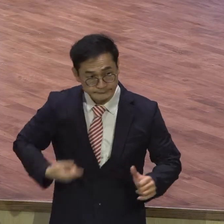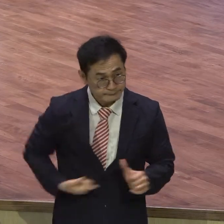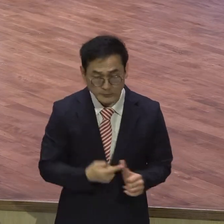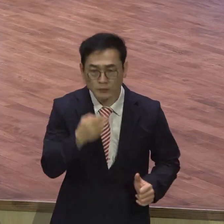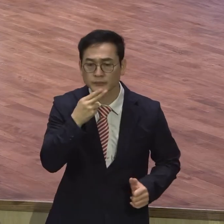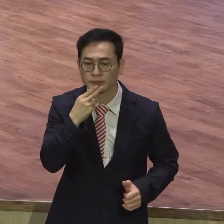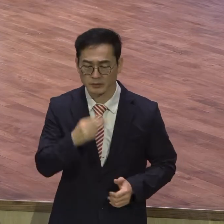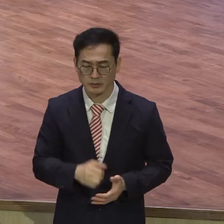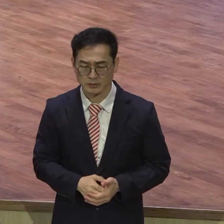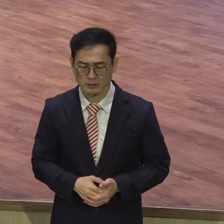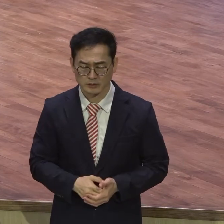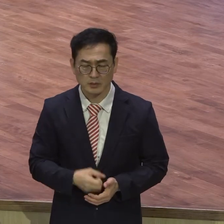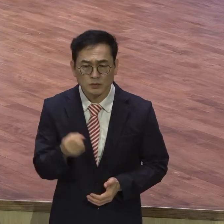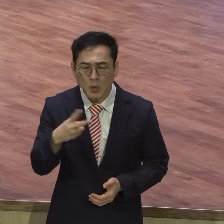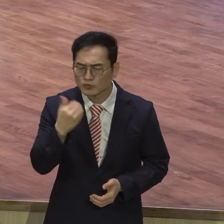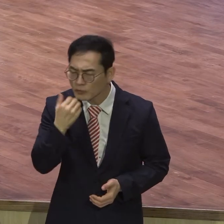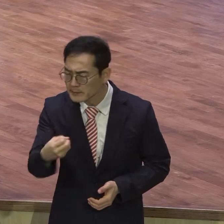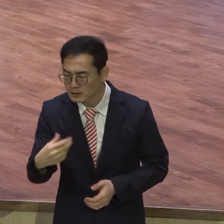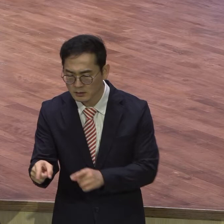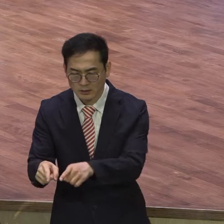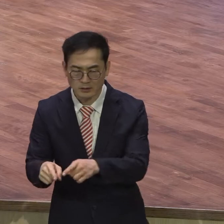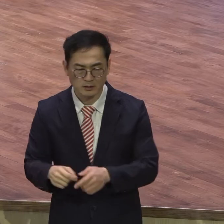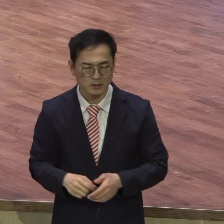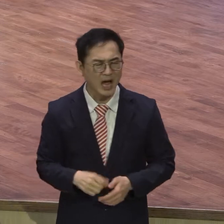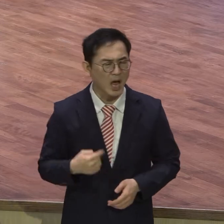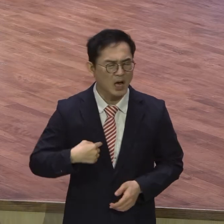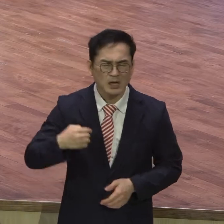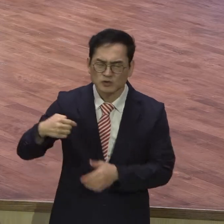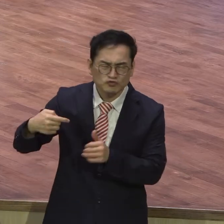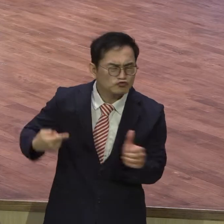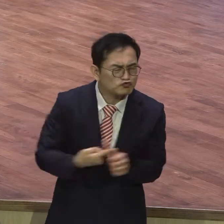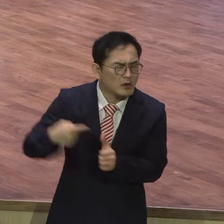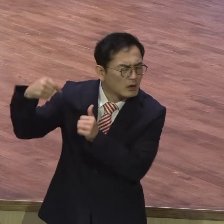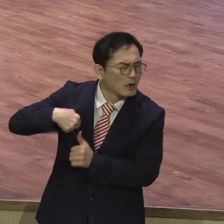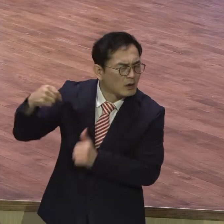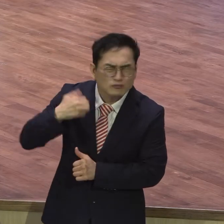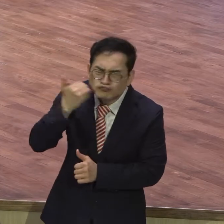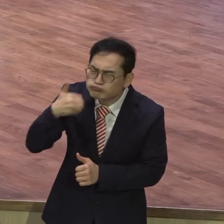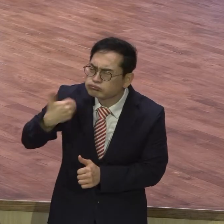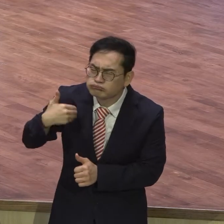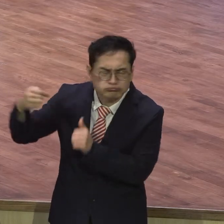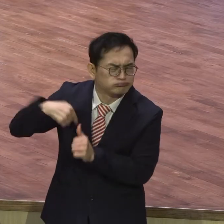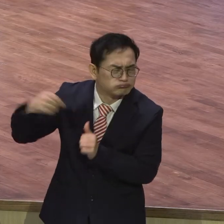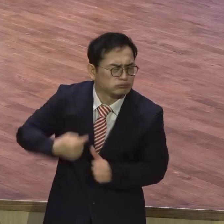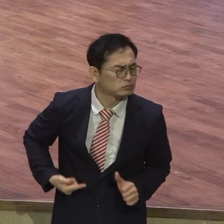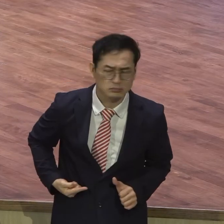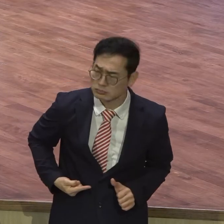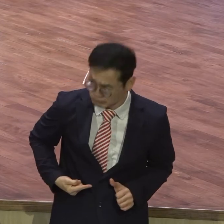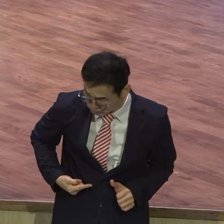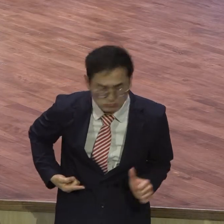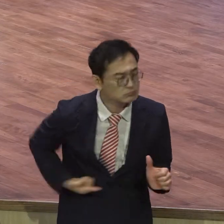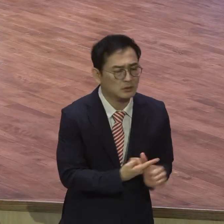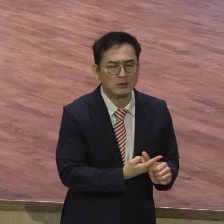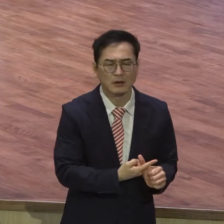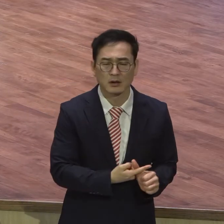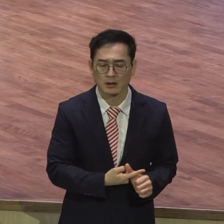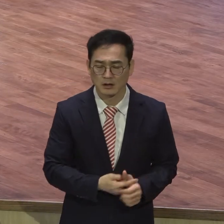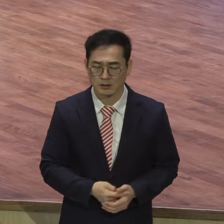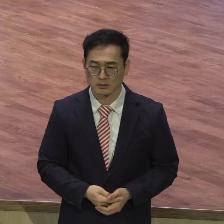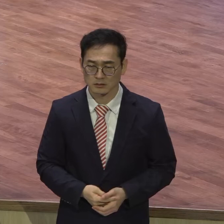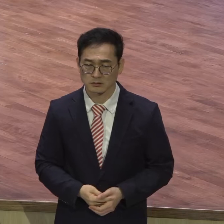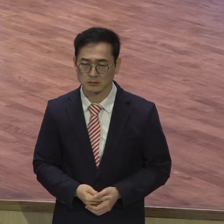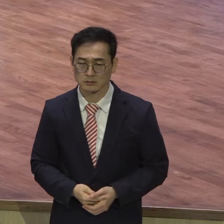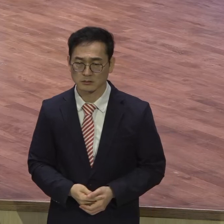하면 그래요 자꾸 죽여라 해서 죽였어요 자꾸 죽여라 쪼라 제가 죽였어요 제가 죽인 게 아니라 죽여라 그래서 죽였어요 왜